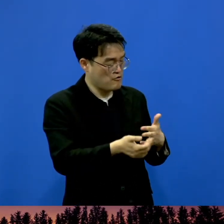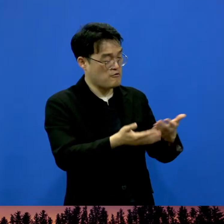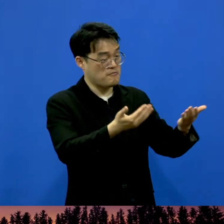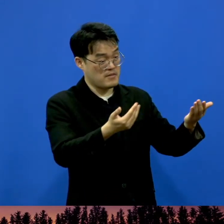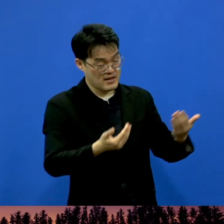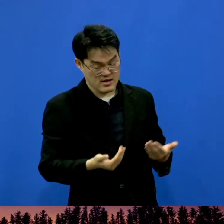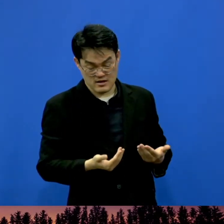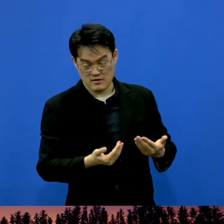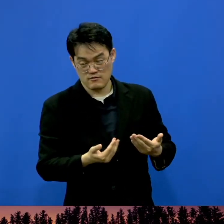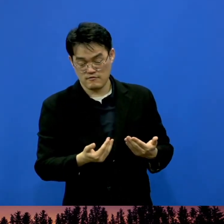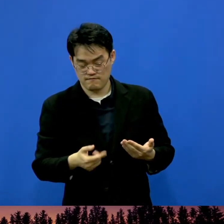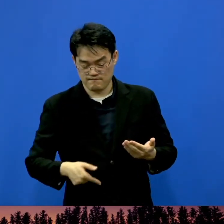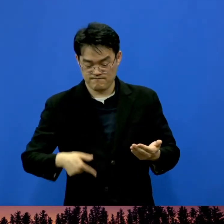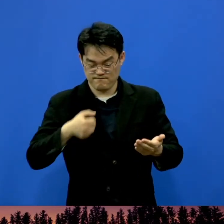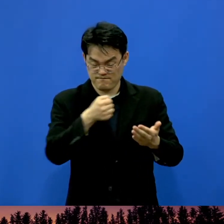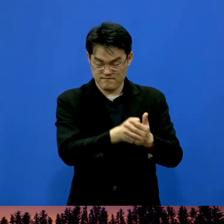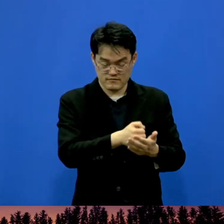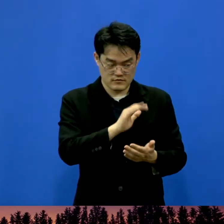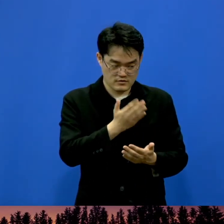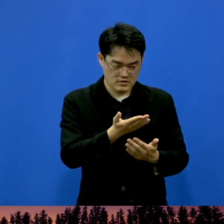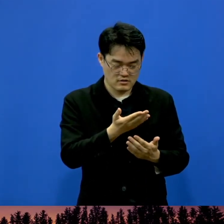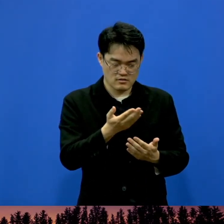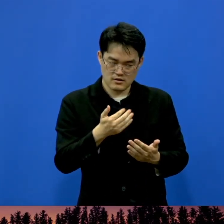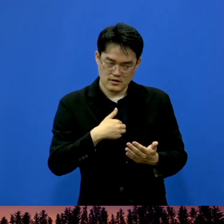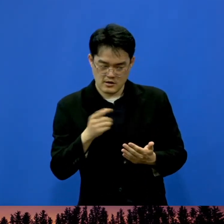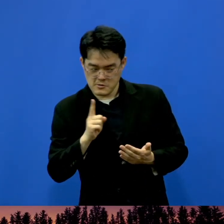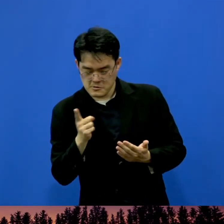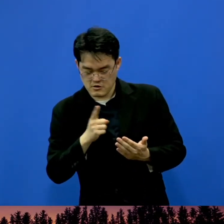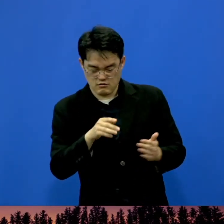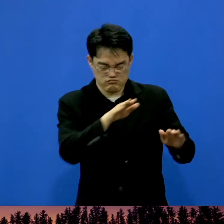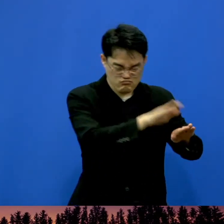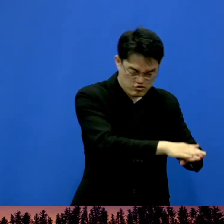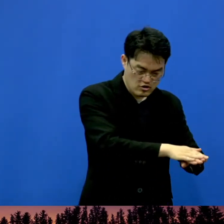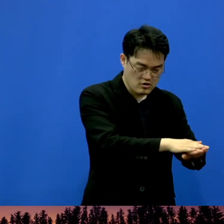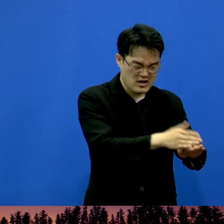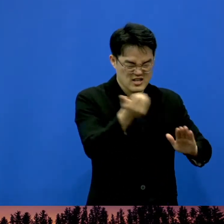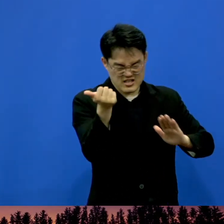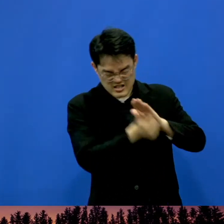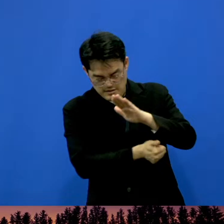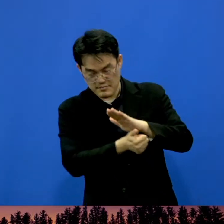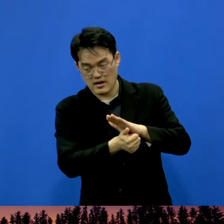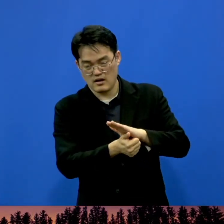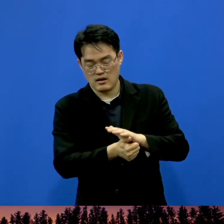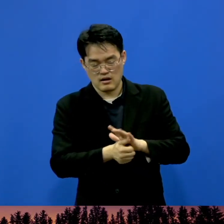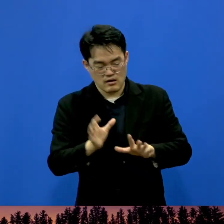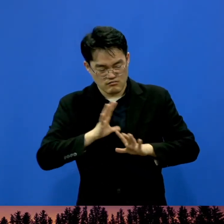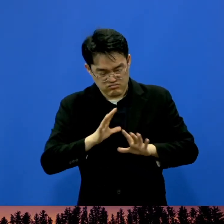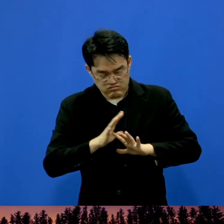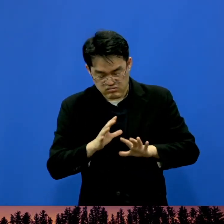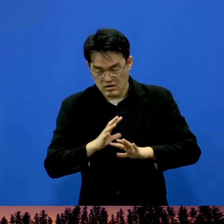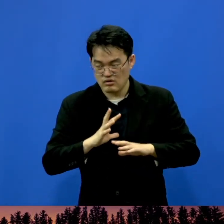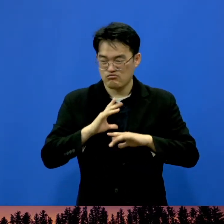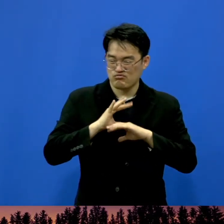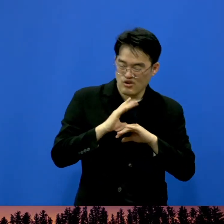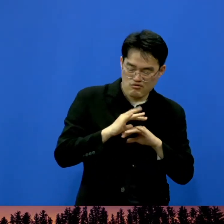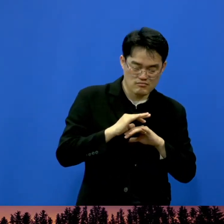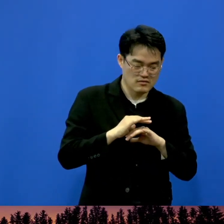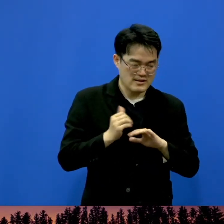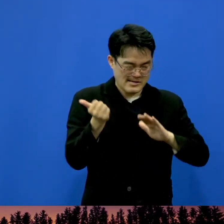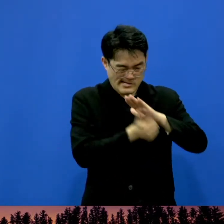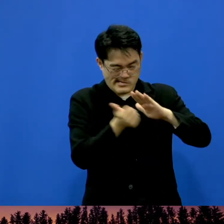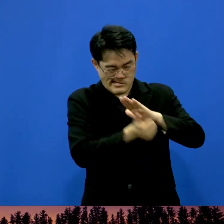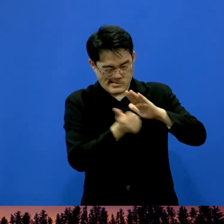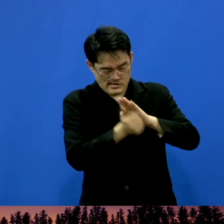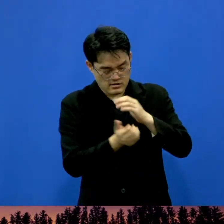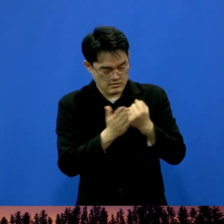결정을 하는 거잖아요. 이 묻어둔다는 거예요. 묻어둔다는 거예요. 이 패배적인 생각, 실패의식, 그리고 잦은 실패해서